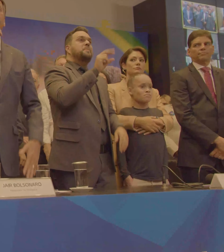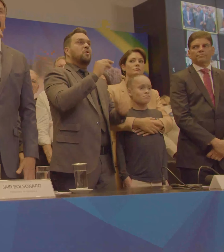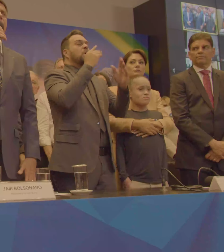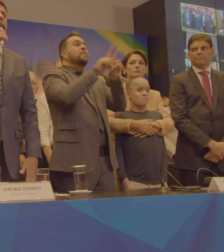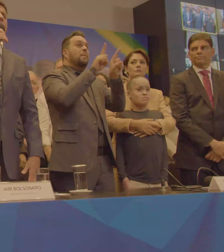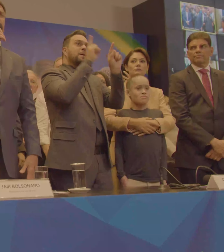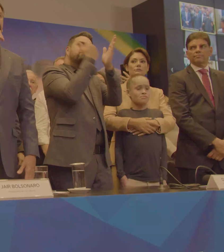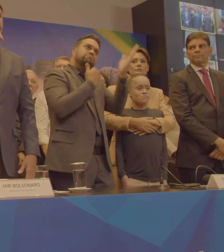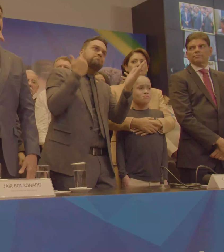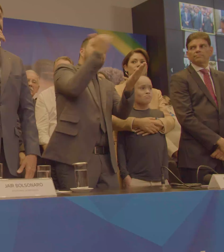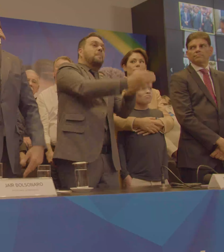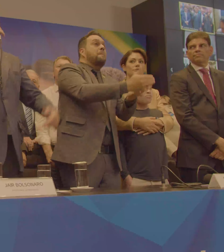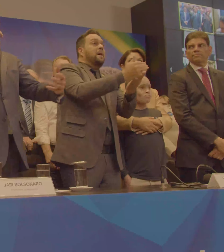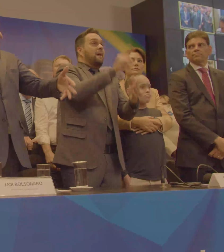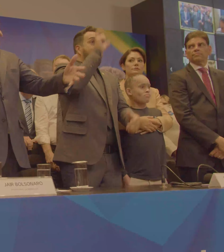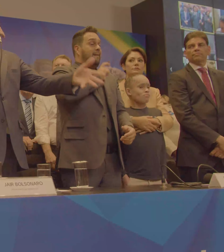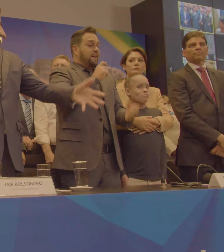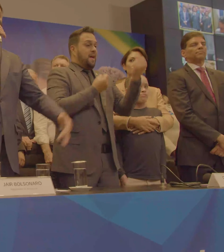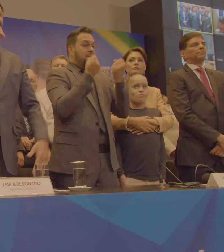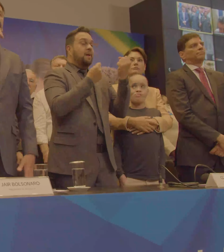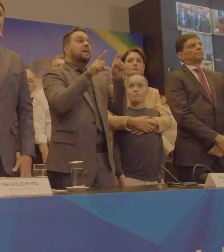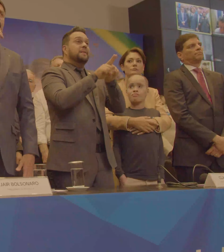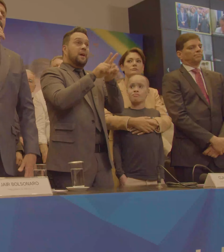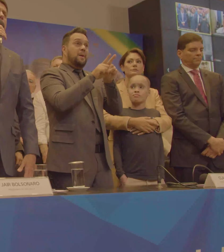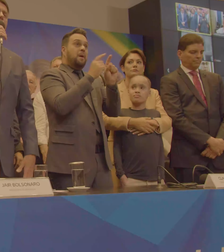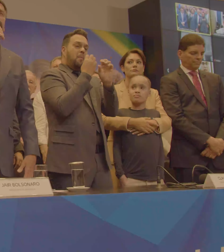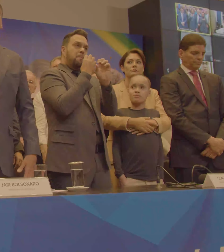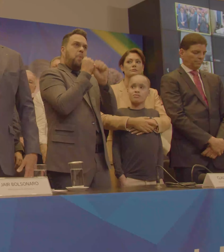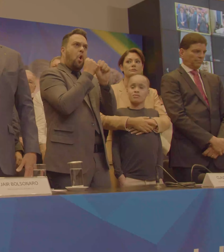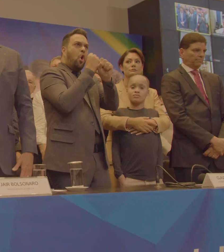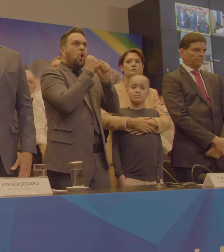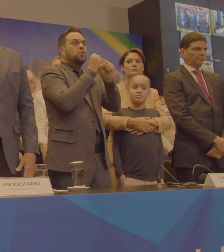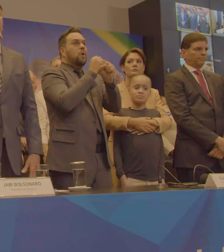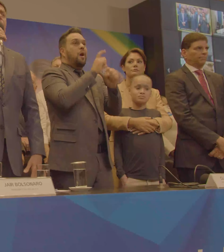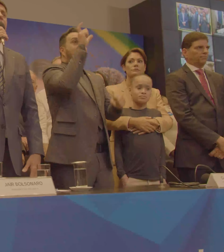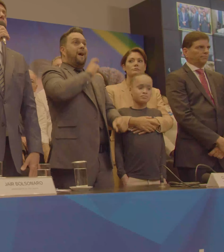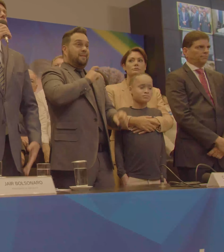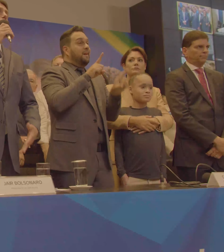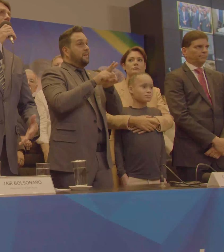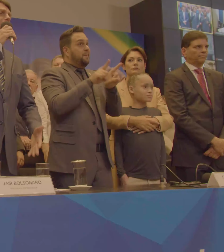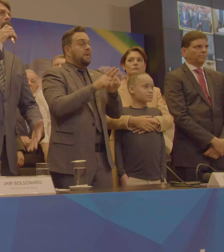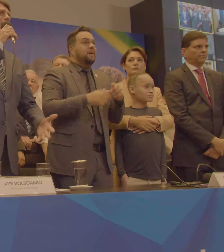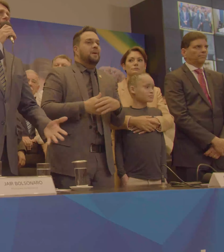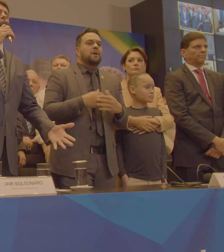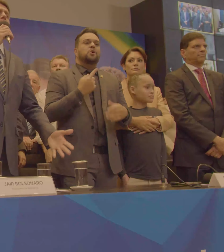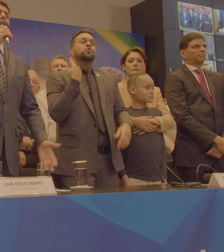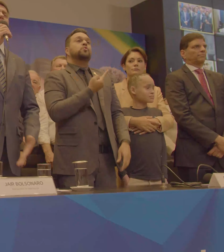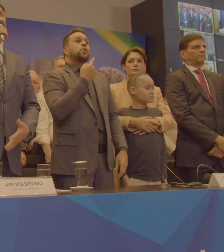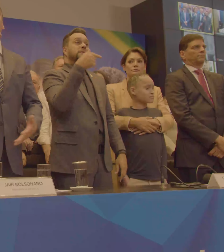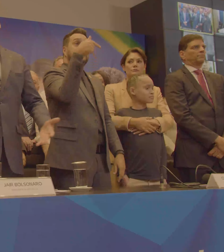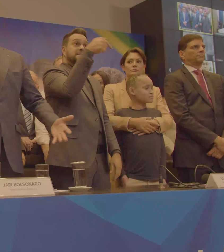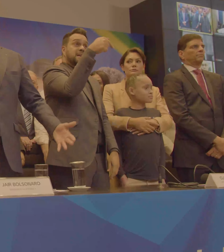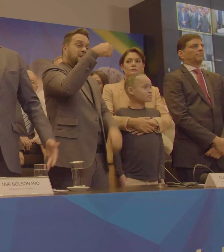Dobramos a validade da carteira de habilitação. Dobramos os pontos para a questão da carteira também. Somos o sétimo